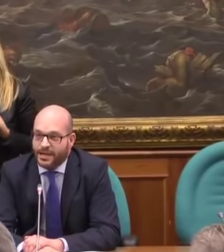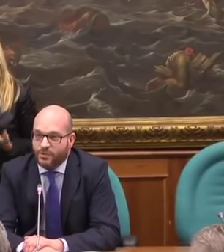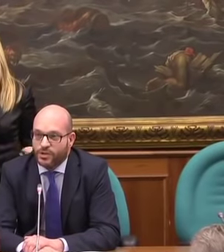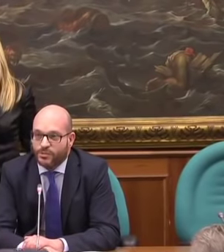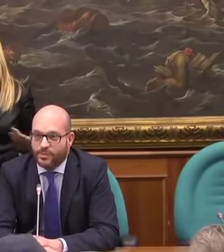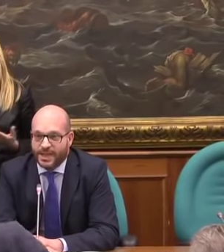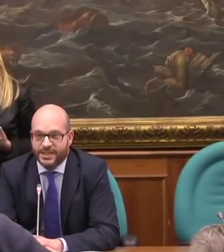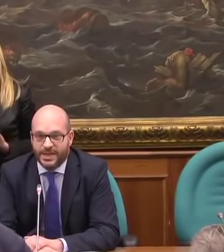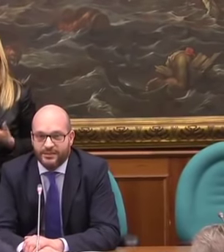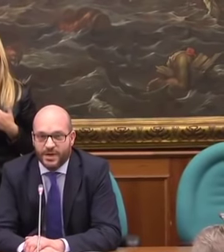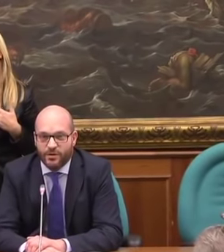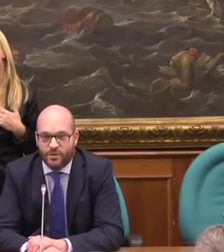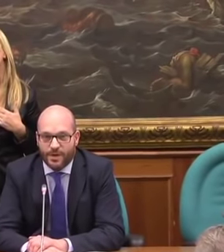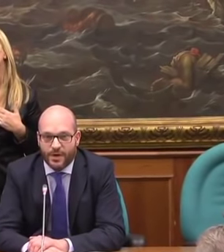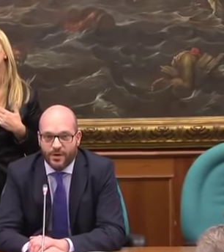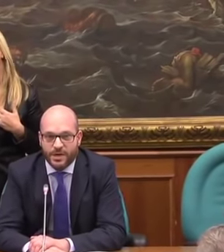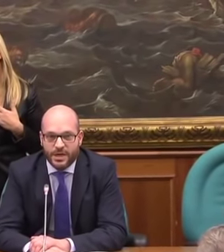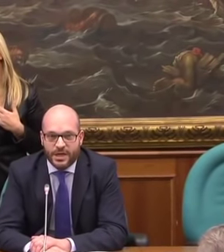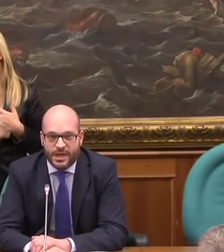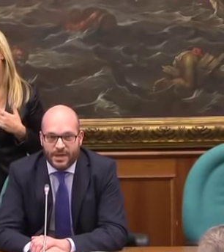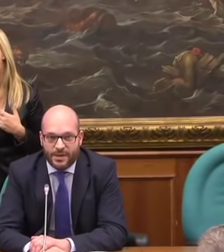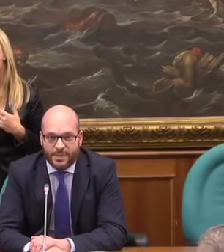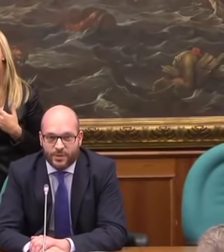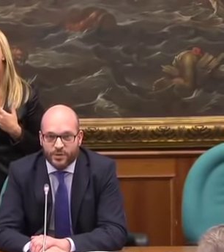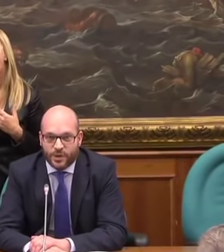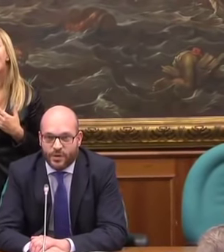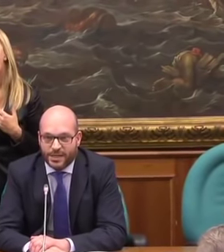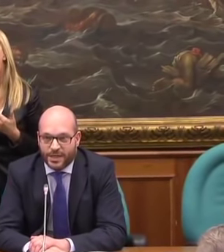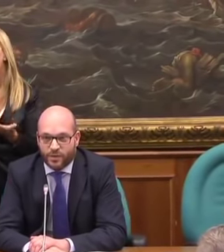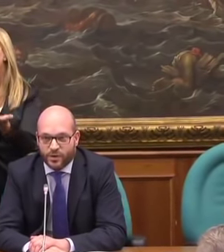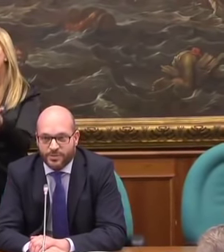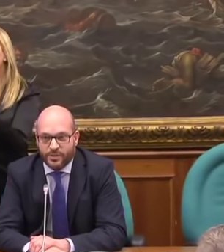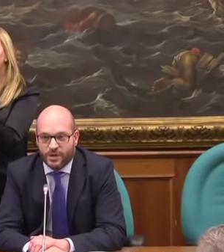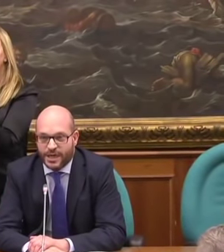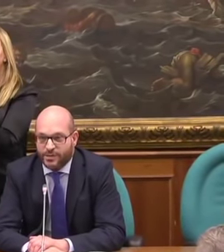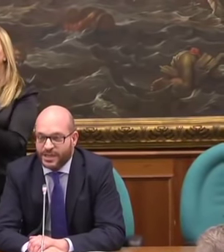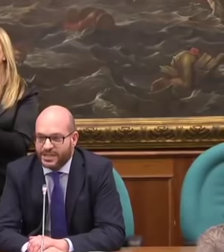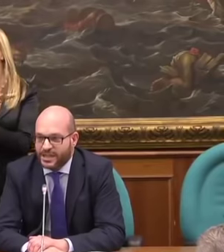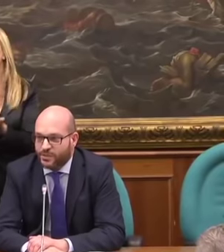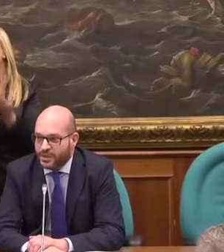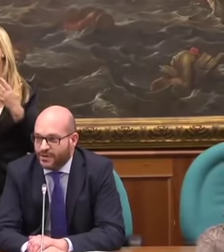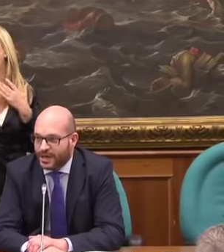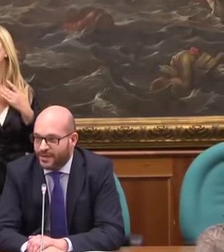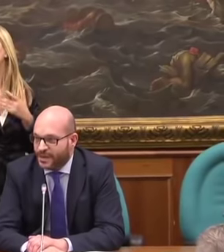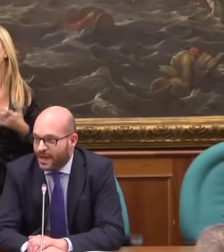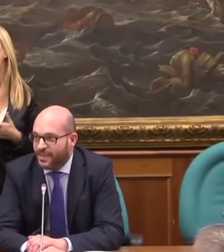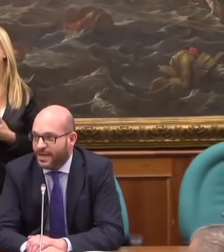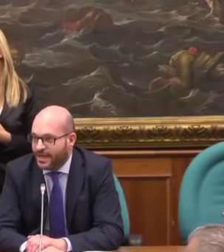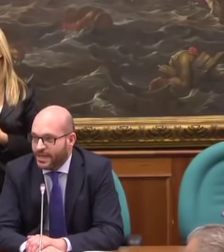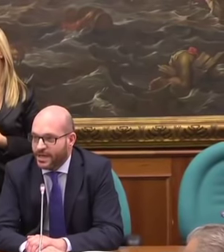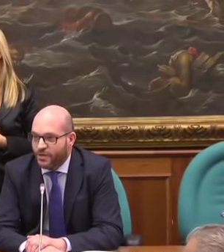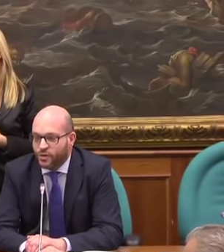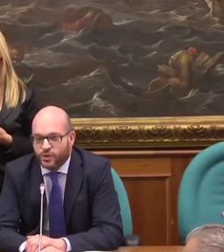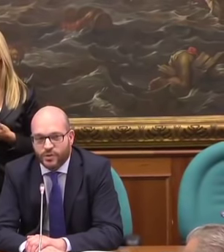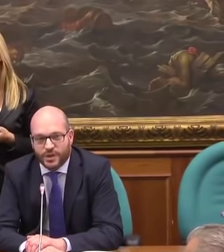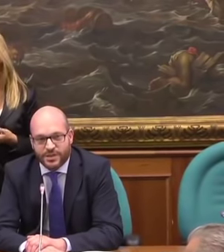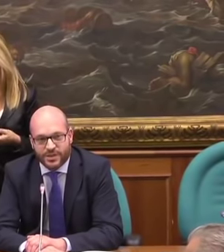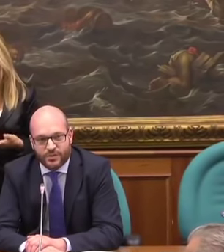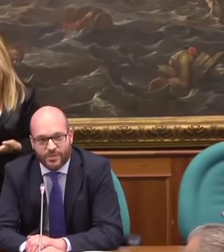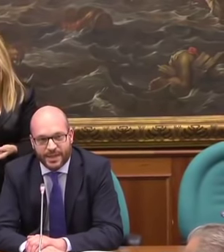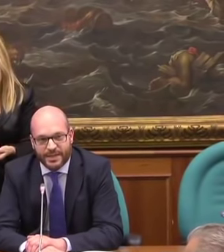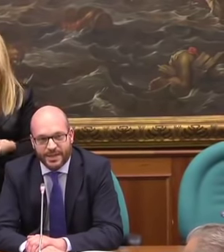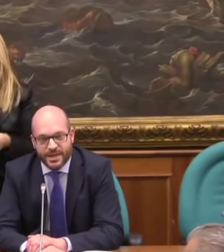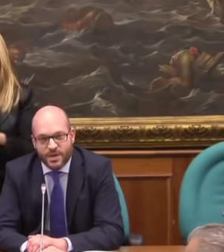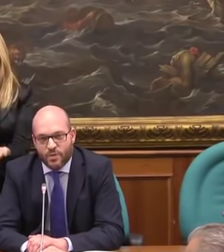è l'ultimo paese a livello europeo per quanto riguarda il riconoscimento della lingua dei segni, quindi verrà breve riconosciuta, e